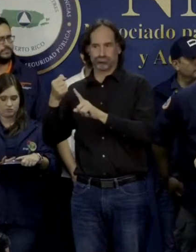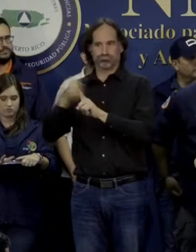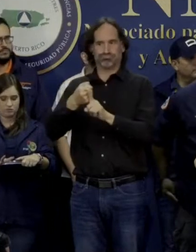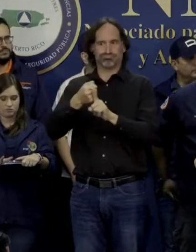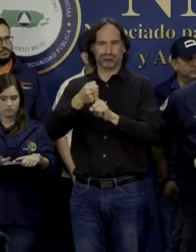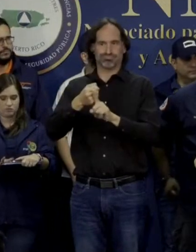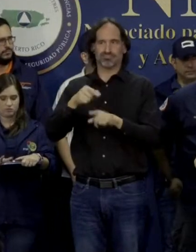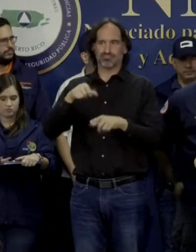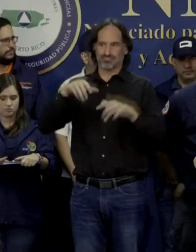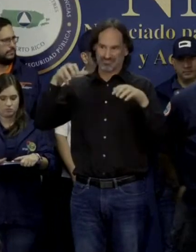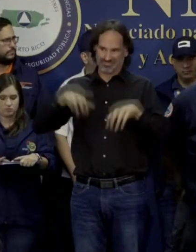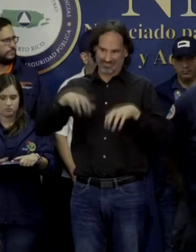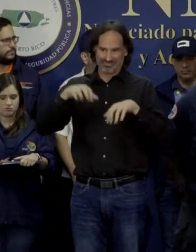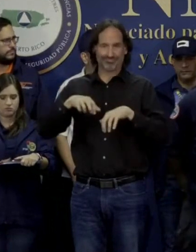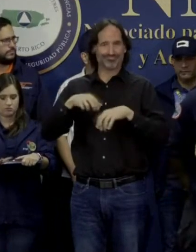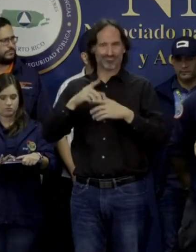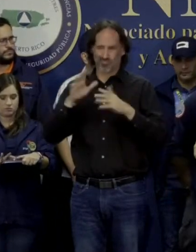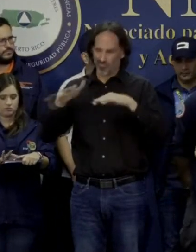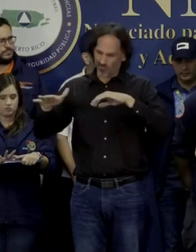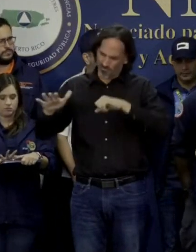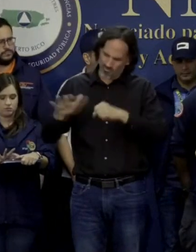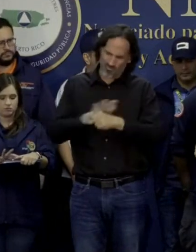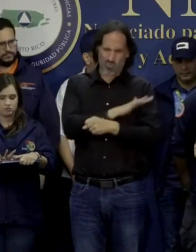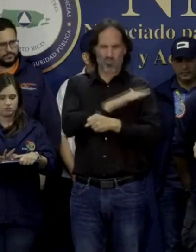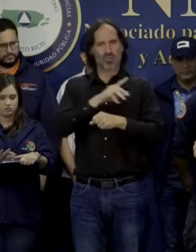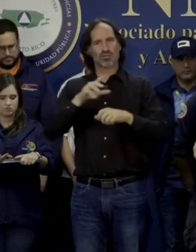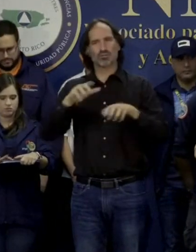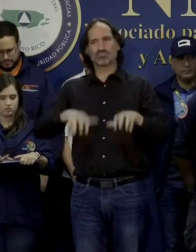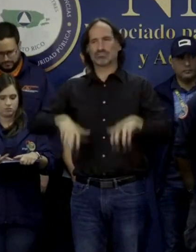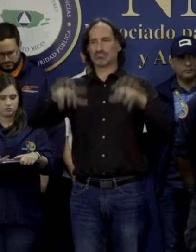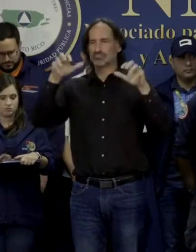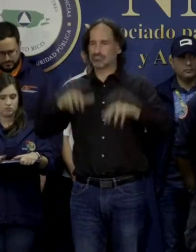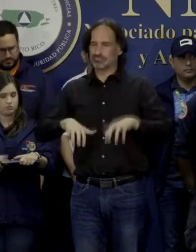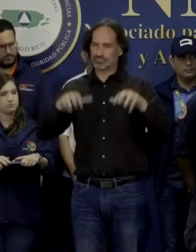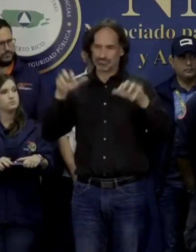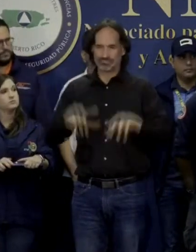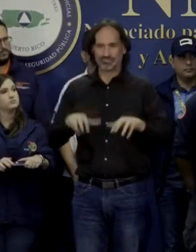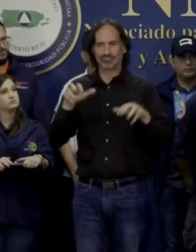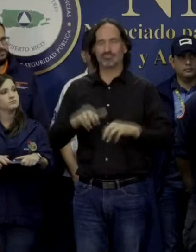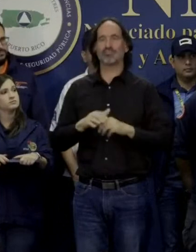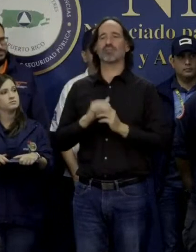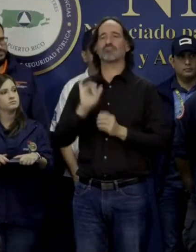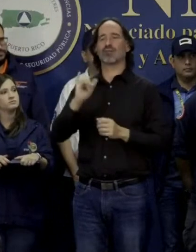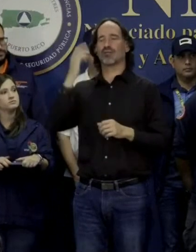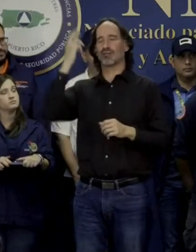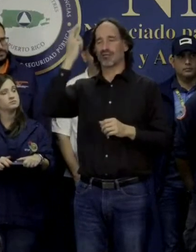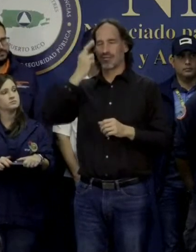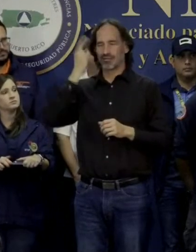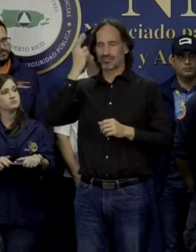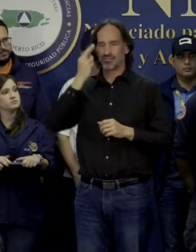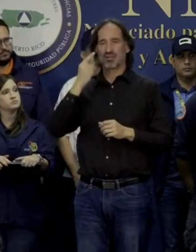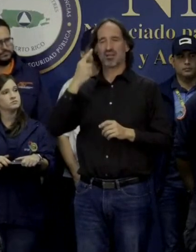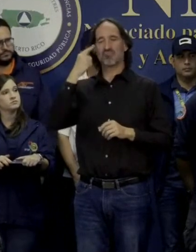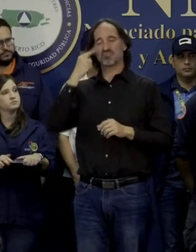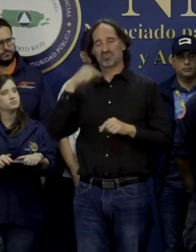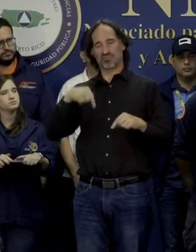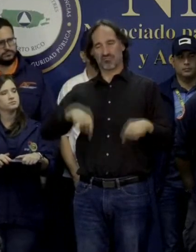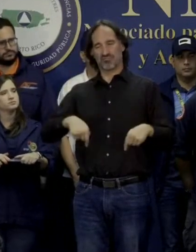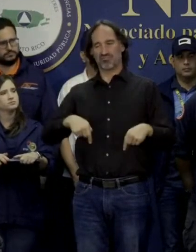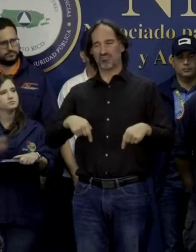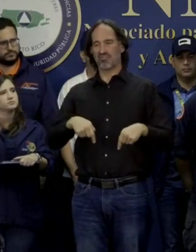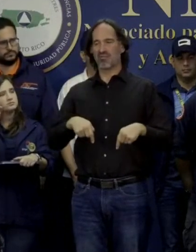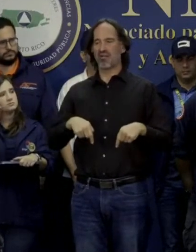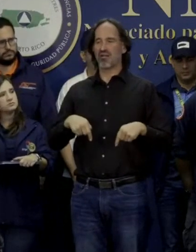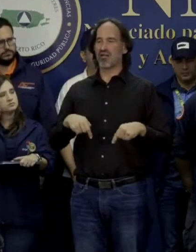fue afectada por fuertes lluvias y quizá por esa misma razón personas pueden decir aquí las inundaciones están peores que en